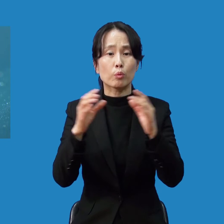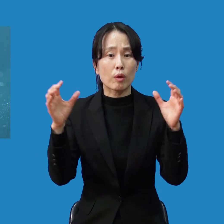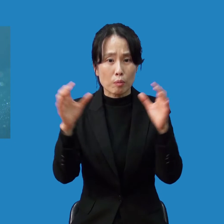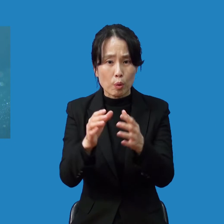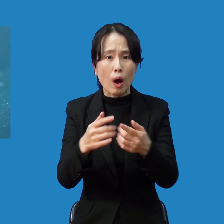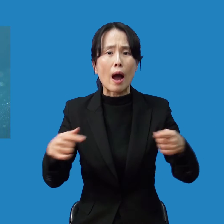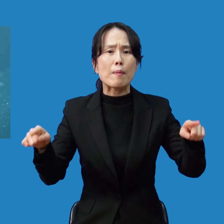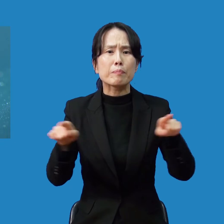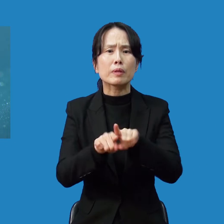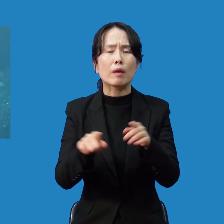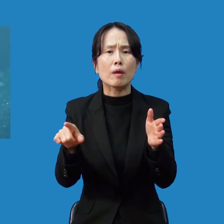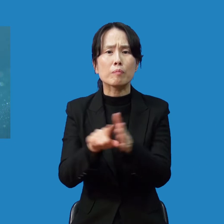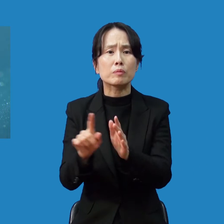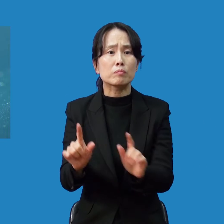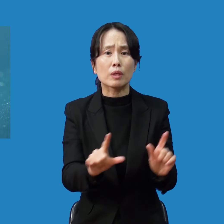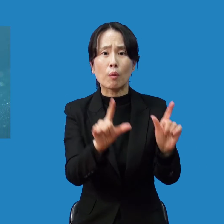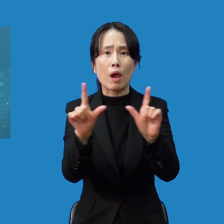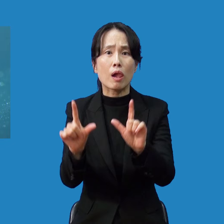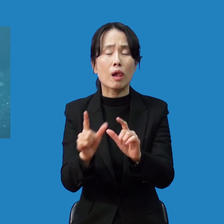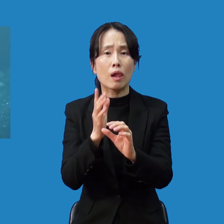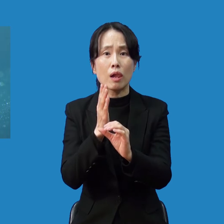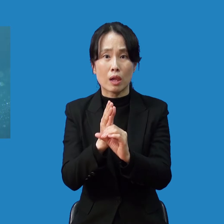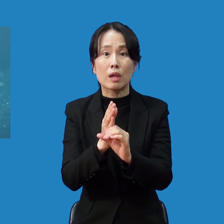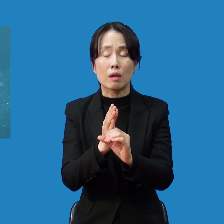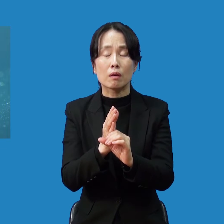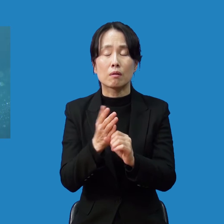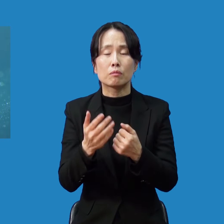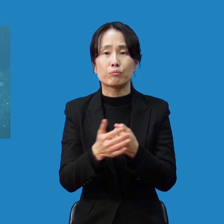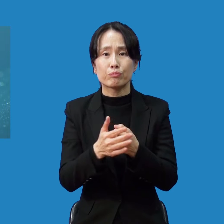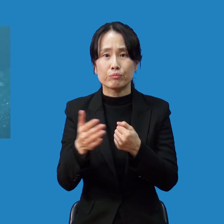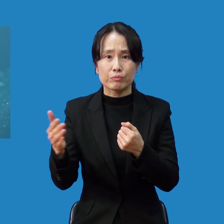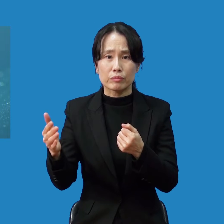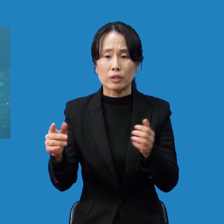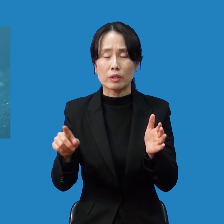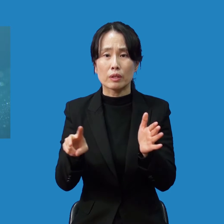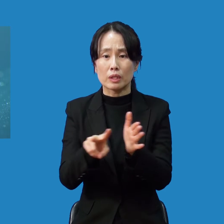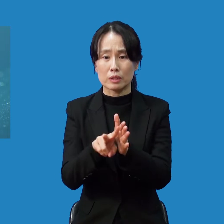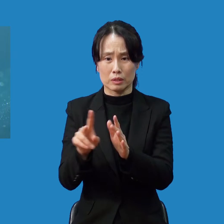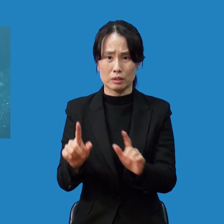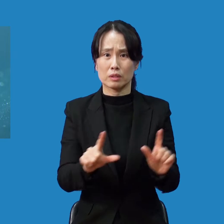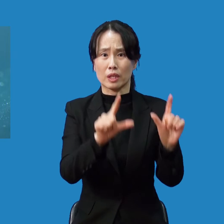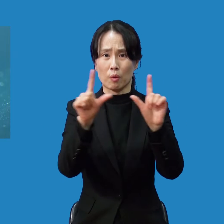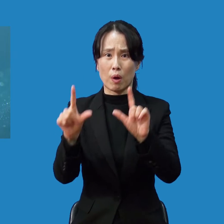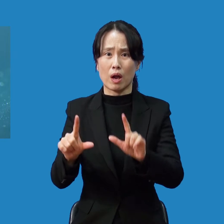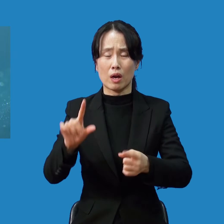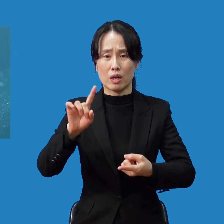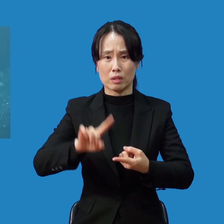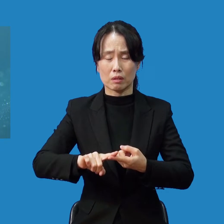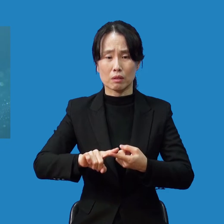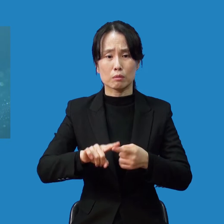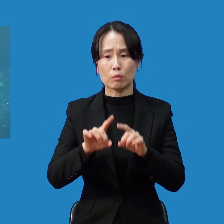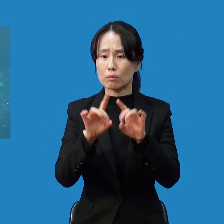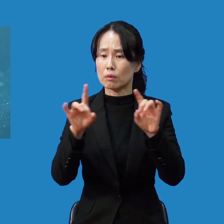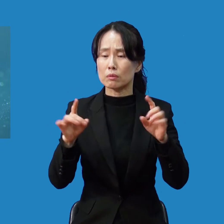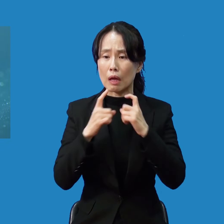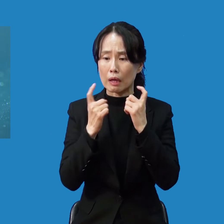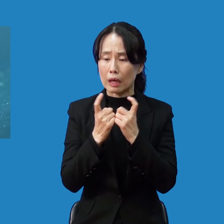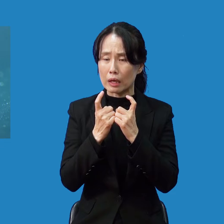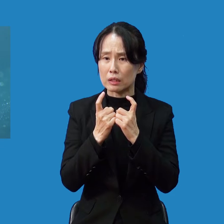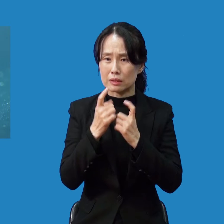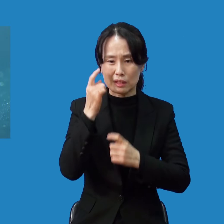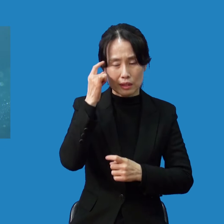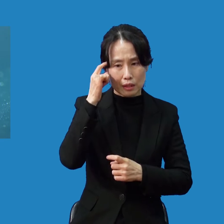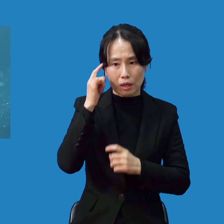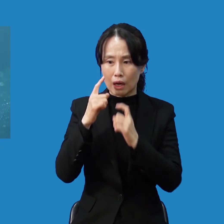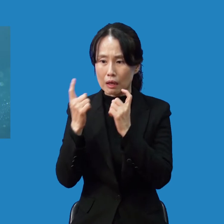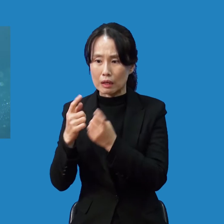이제 우리가 이렇게 한 곳에 모여 있습니다. 그러다 보니까 신앙생활에 대해서 각자의 견해와 각자의